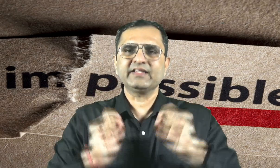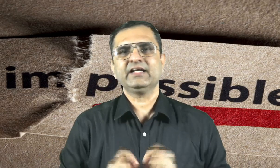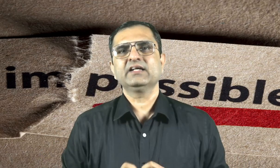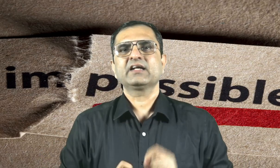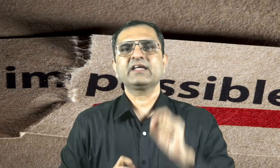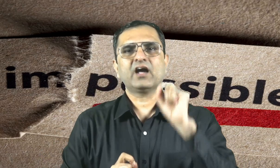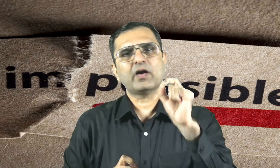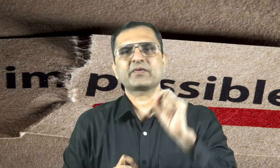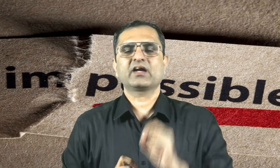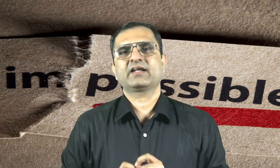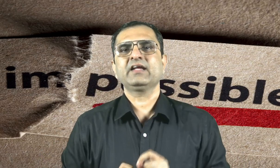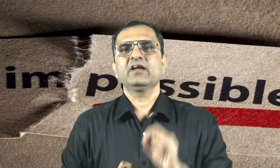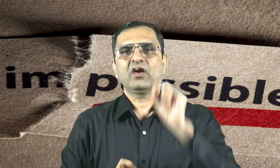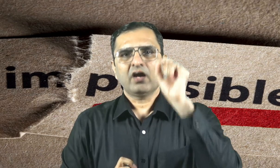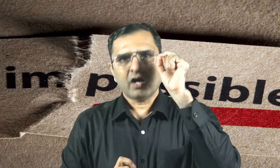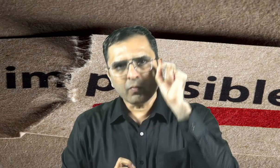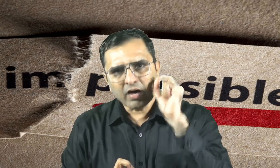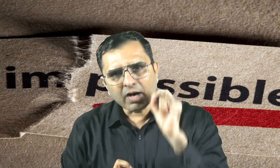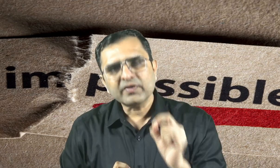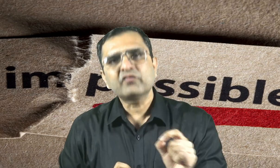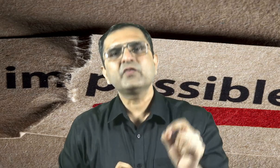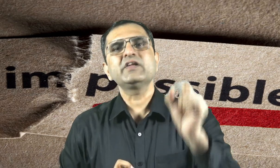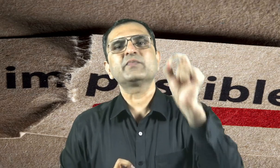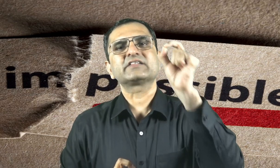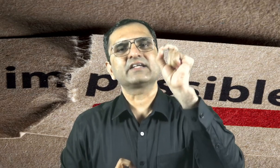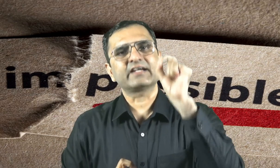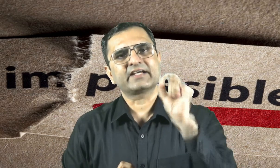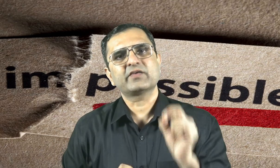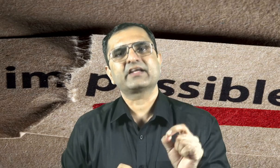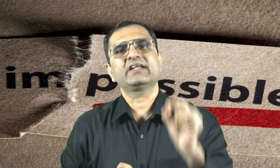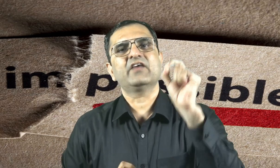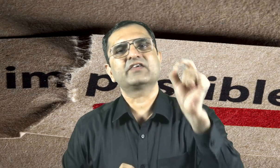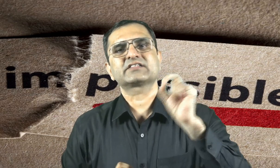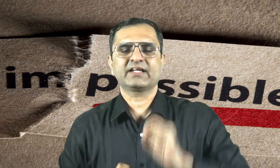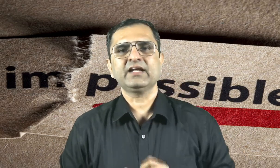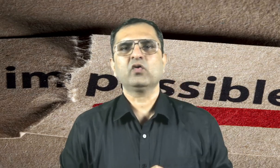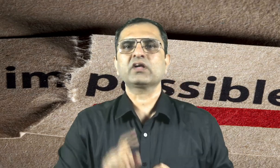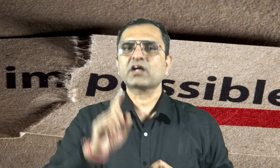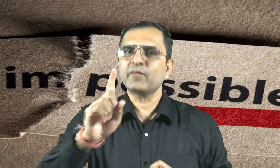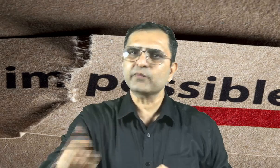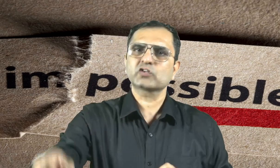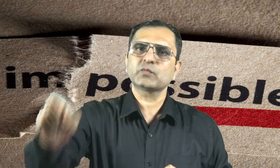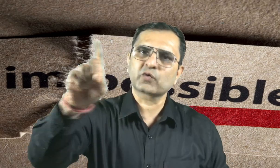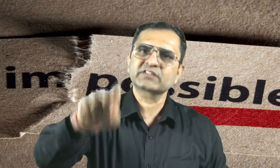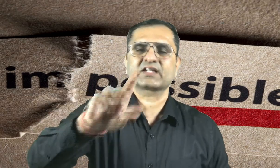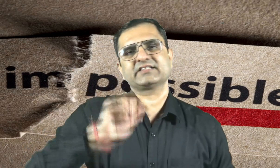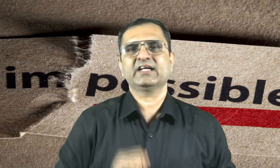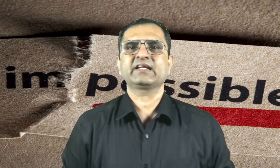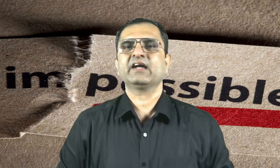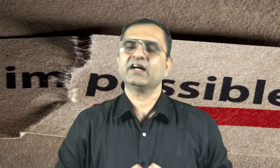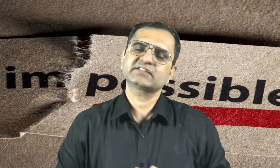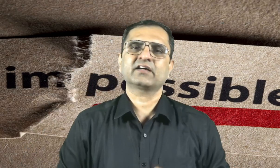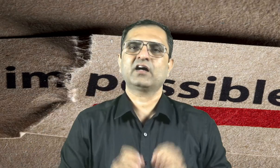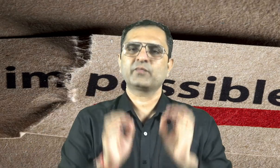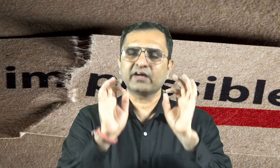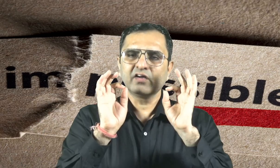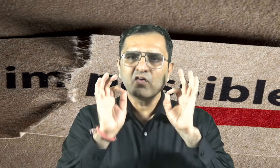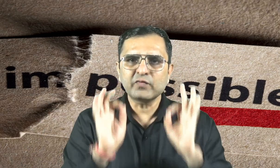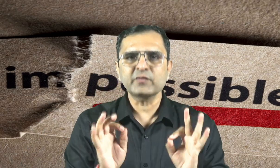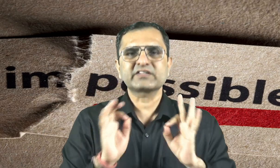है कि अब आप क्या करेंगे अब आप ना 15 पर की कैटेगरी में आने के लिए एफर्ट्स करेंगे और कमेंट बॉक्स में प्रॉमिस करके जाएं कि हां सर हम ना 15 पर की